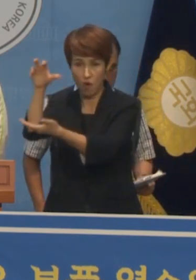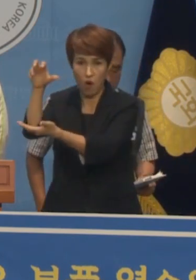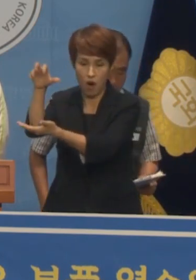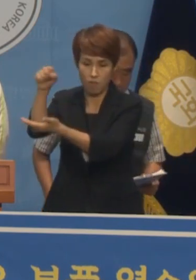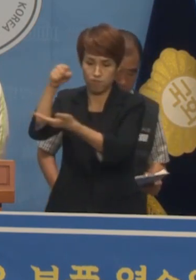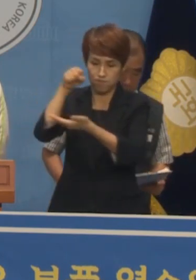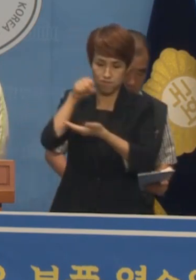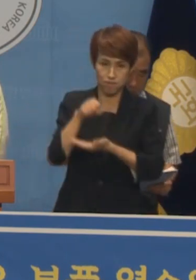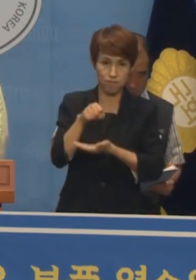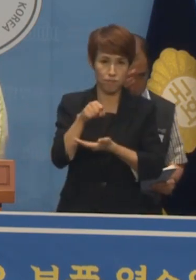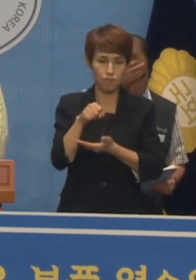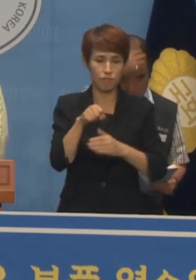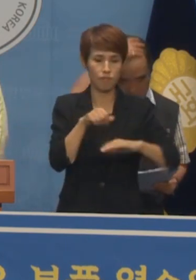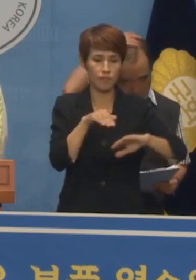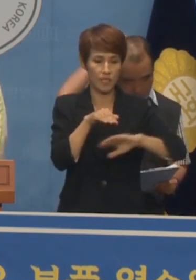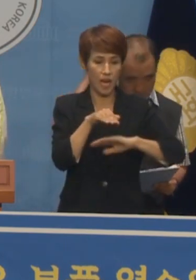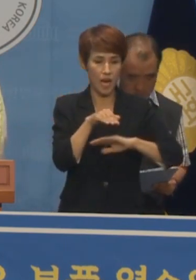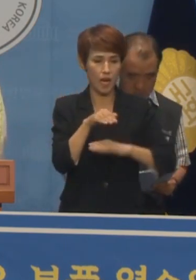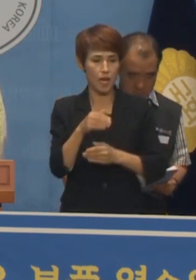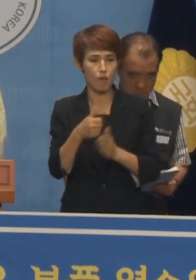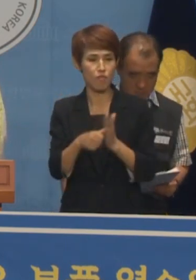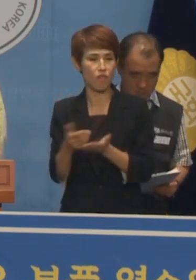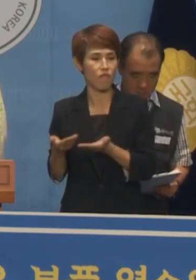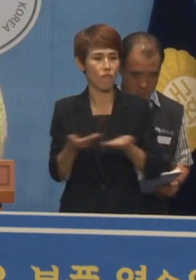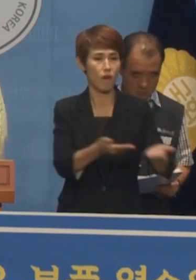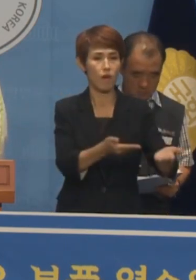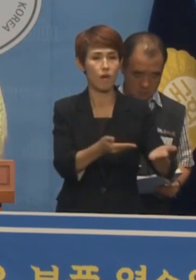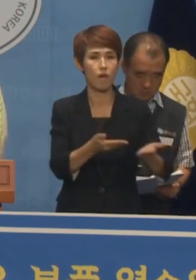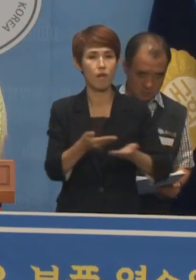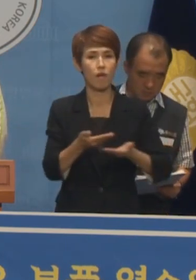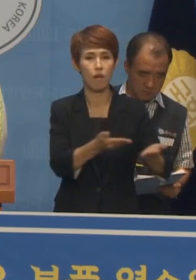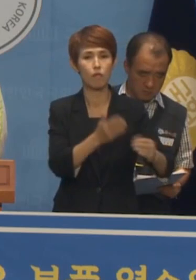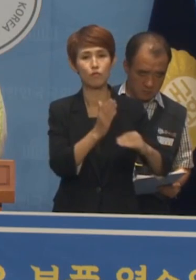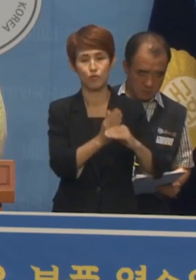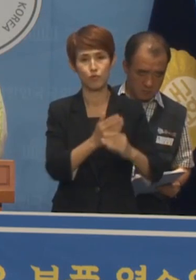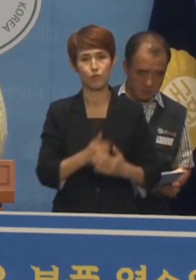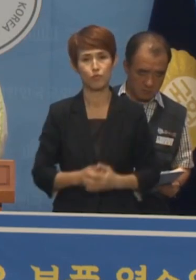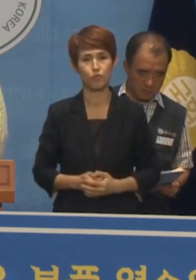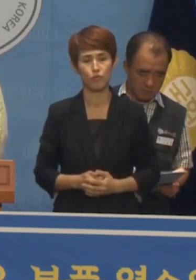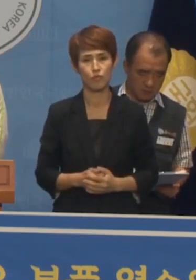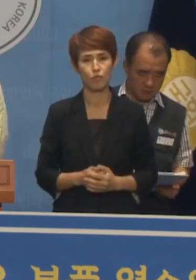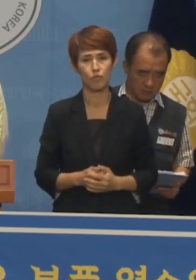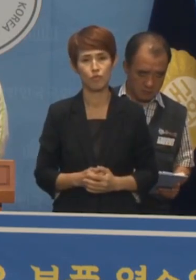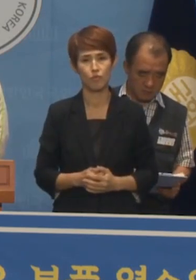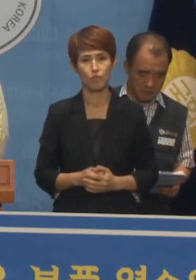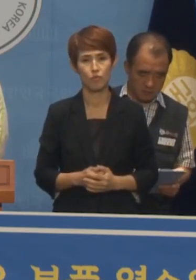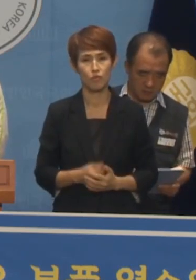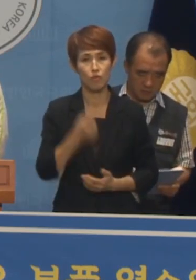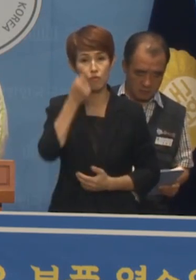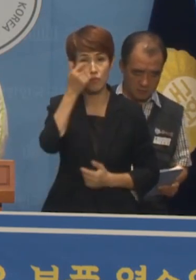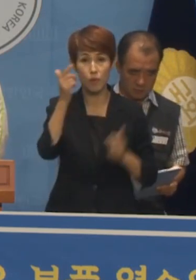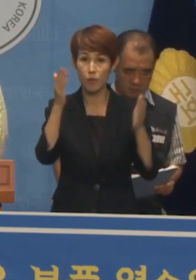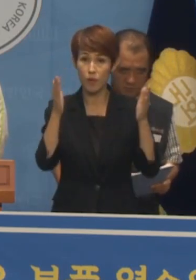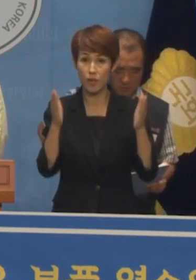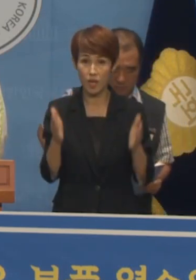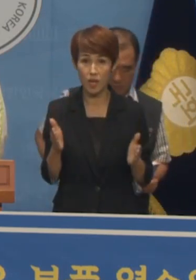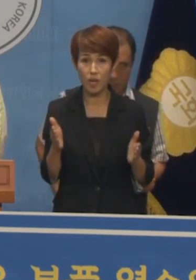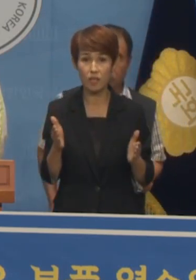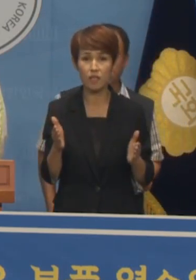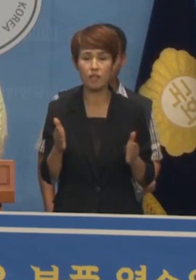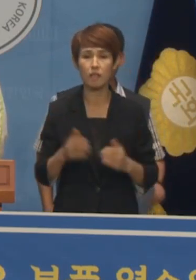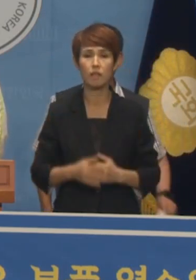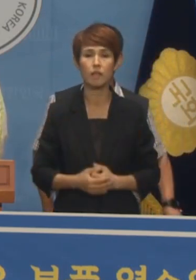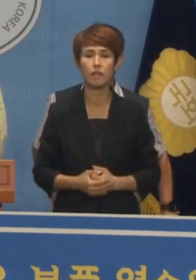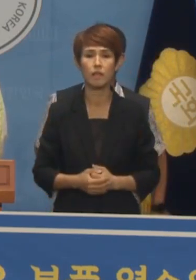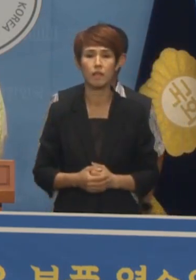수입해서 현대자동차, 기아자동차에 납품하고 있습니다. 지난 6개월간은 사실 라벨갈이라고